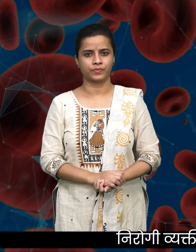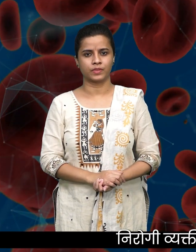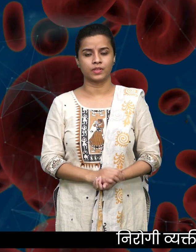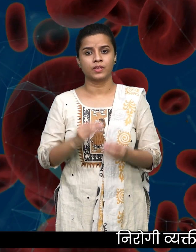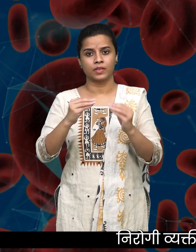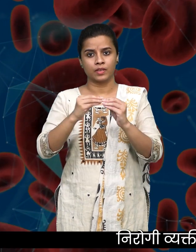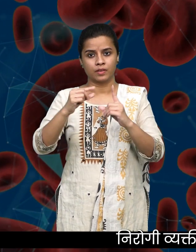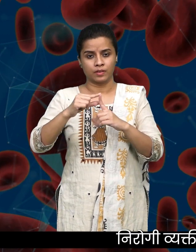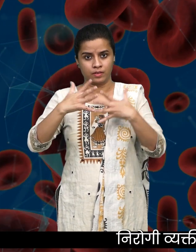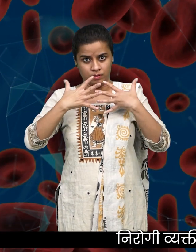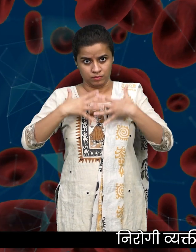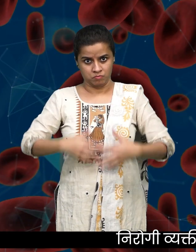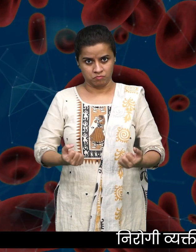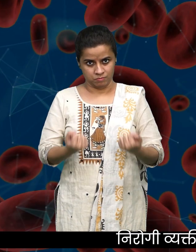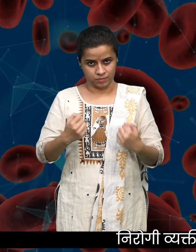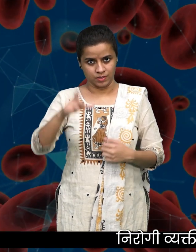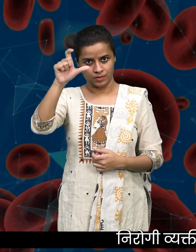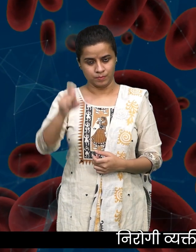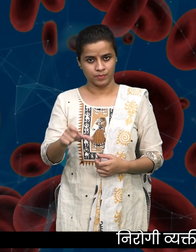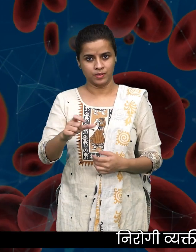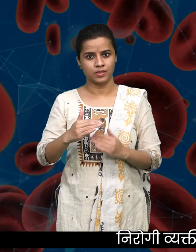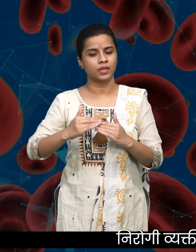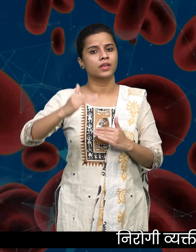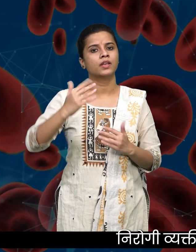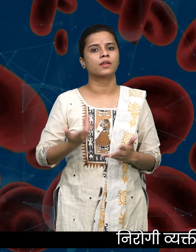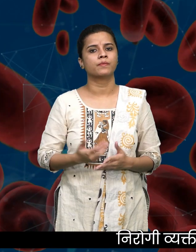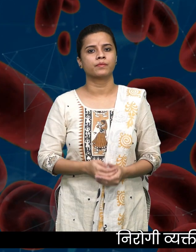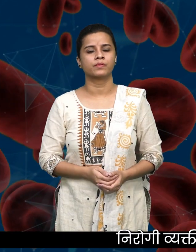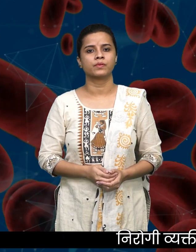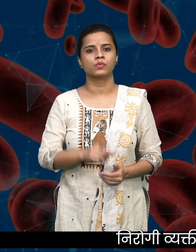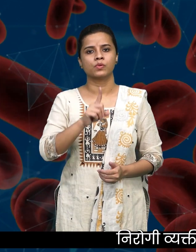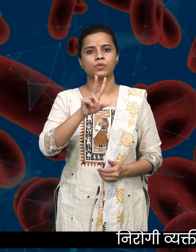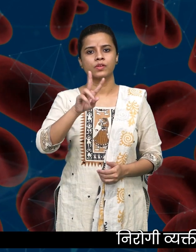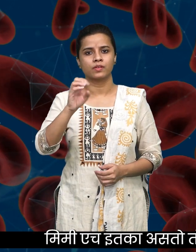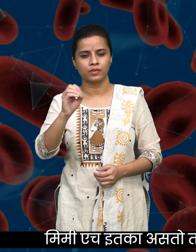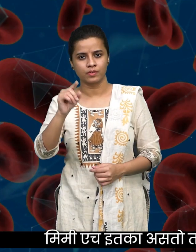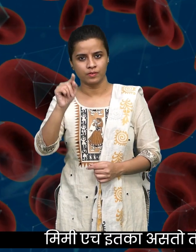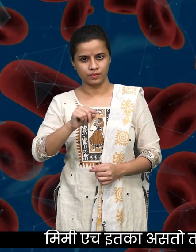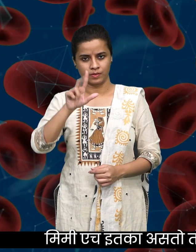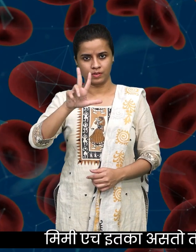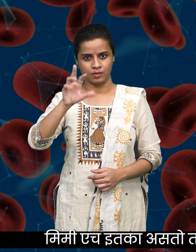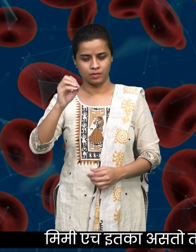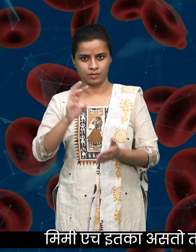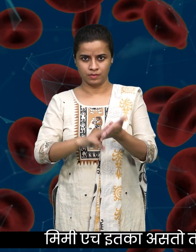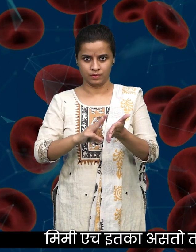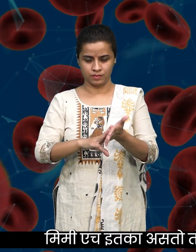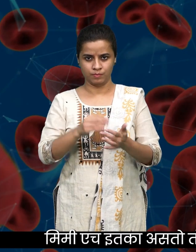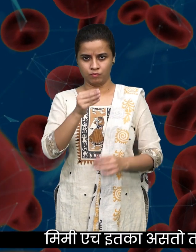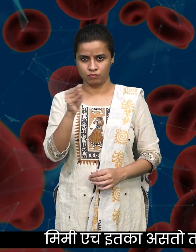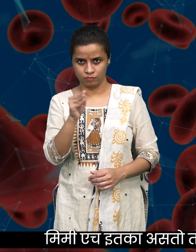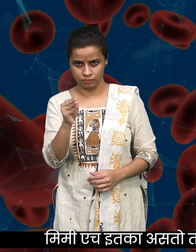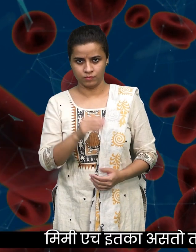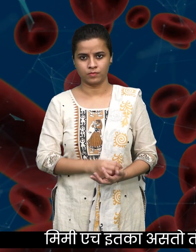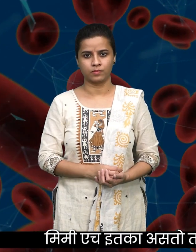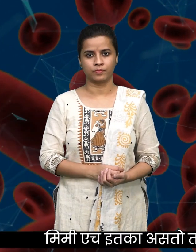निरोगी व्यक्तीचा रक्तदाब 120-80 मिमी ते 139-89 मिमी इंच इतका असतो.